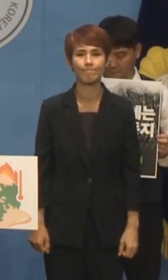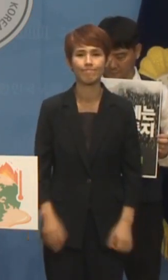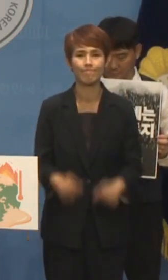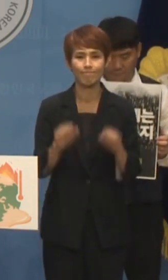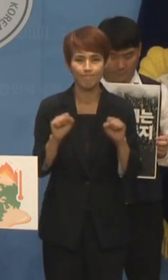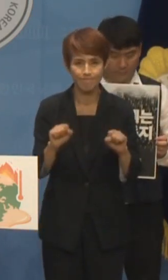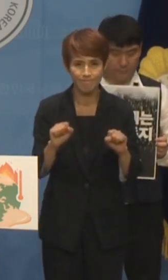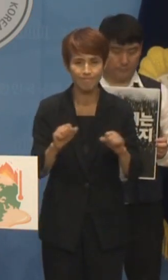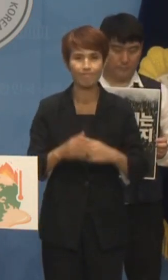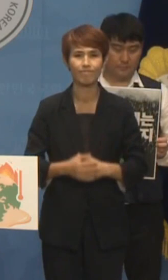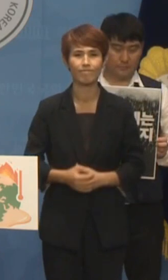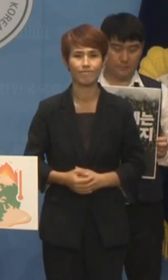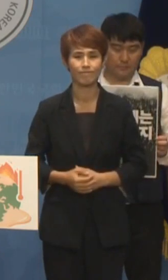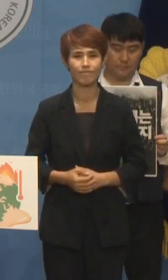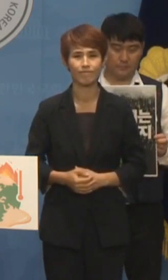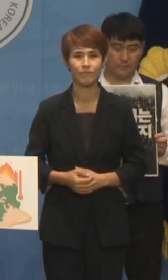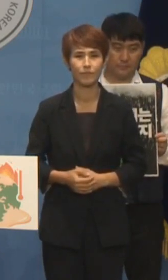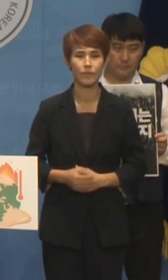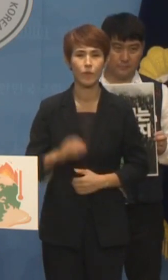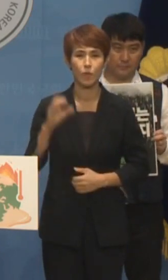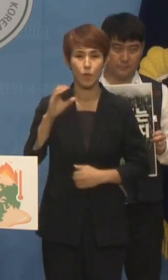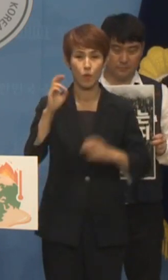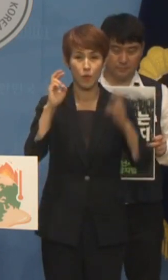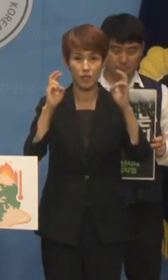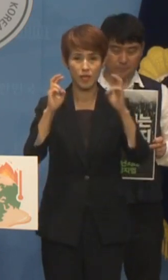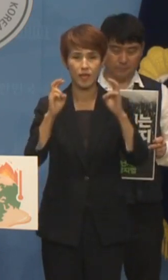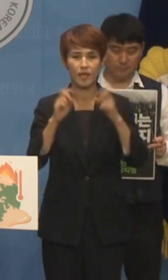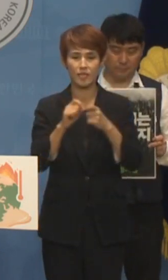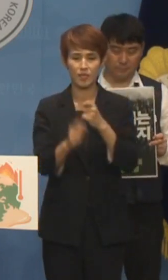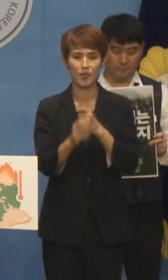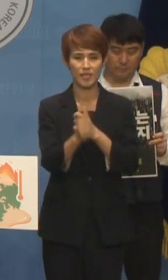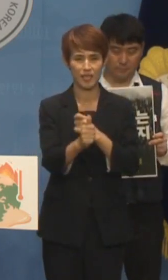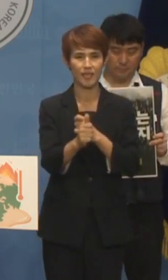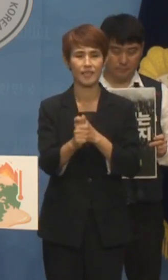예, 안녕하십니까. 마트노조 코스트코 지회장 이미현입니다.